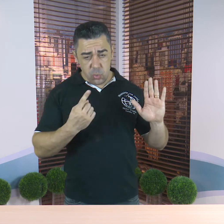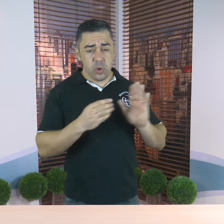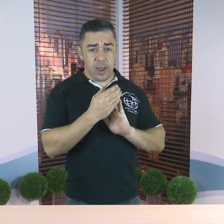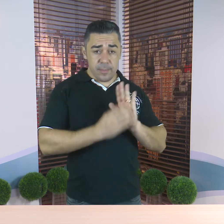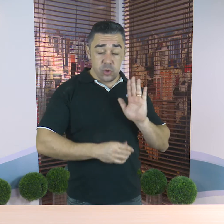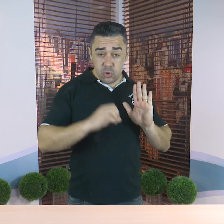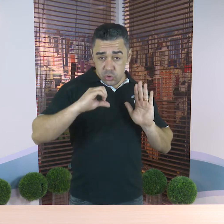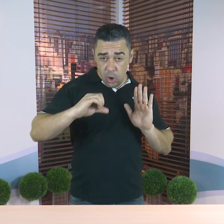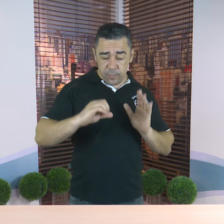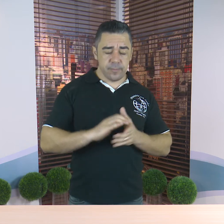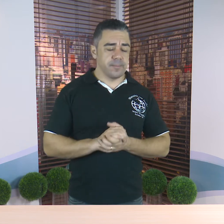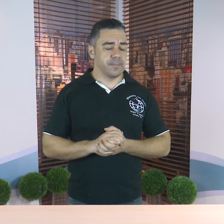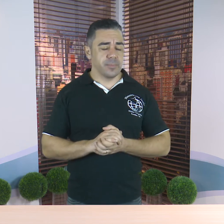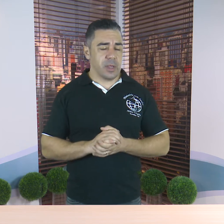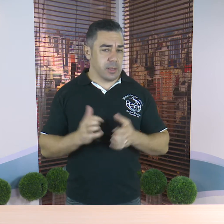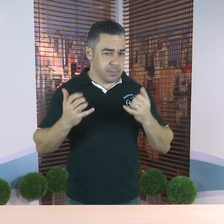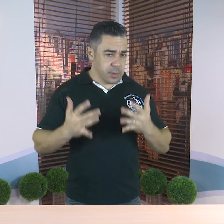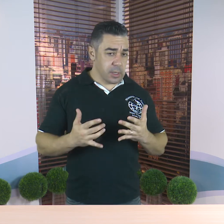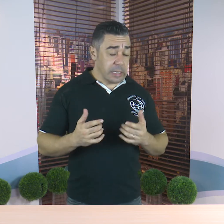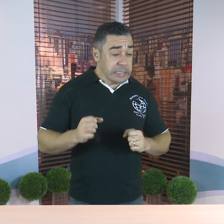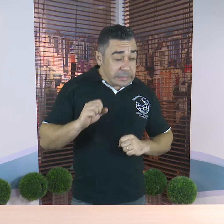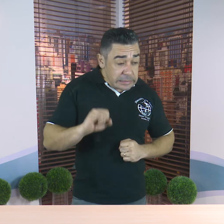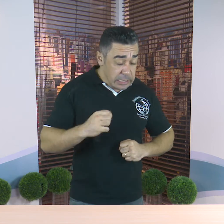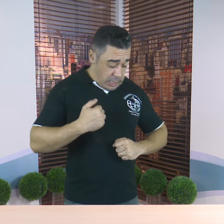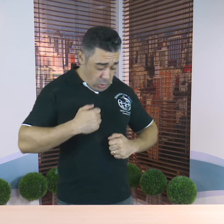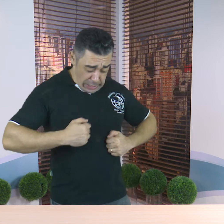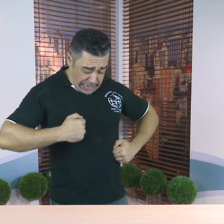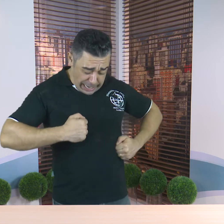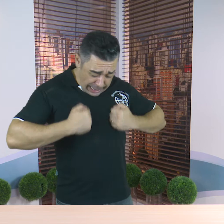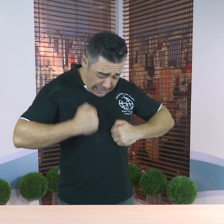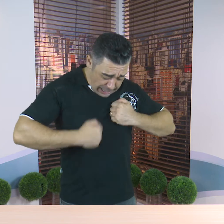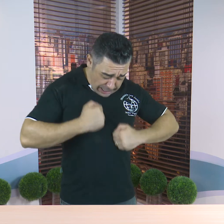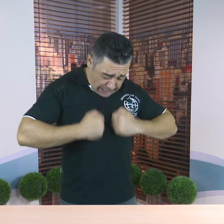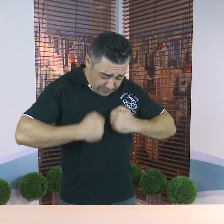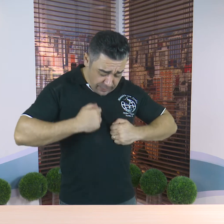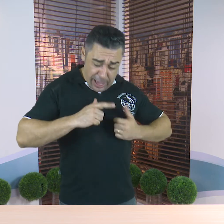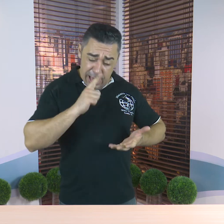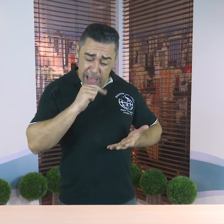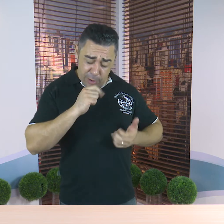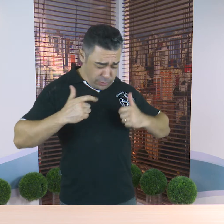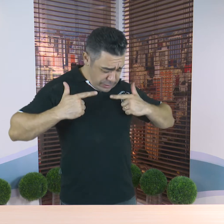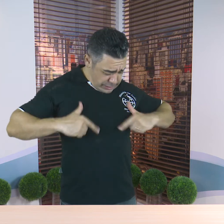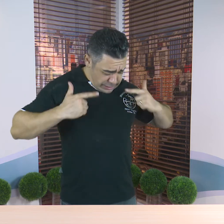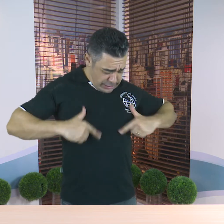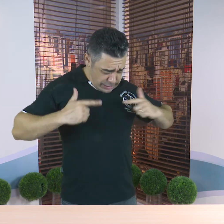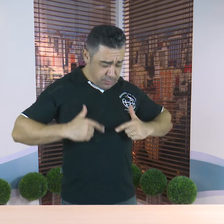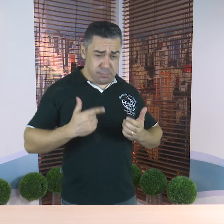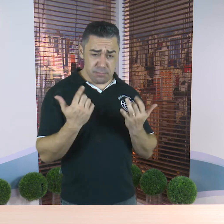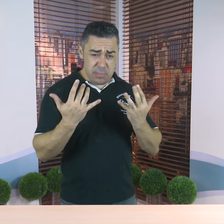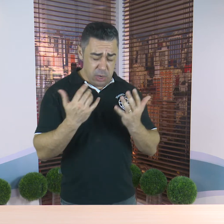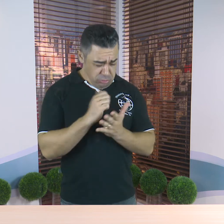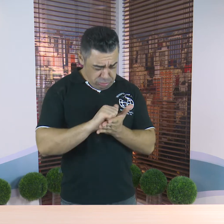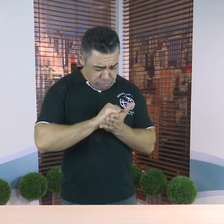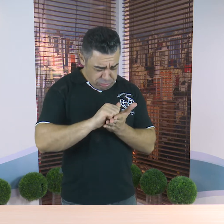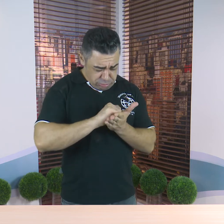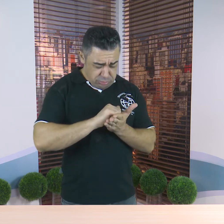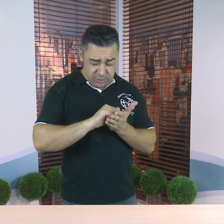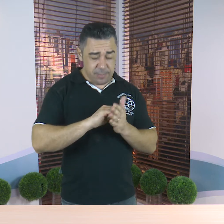ele diz que, ainda que me lave com água de neve e purifique as minhas mãos com sabão, mesmo